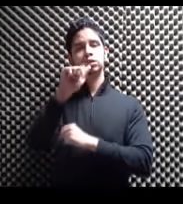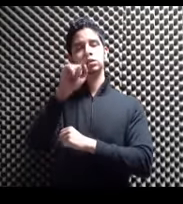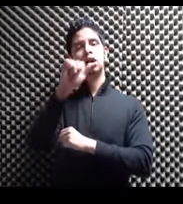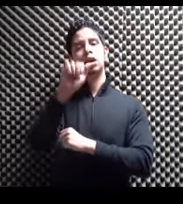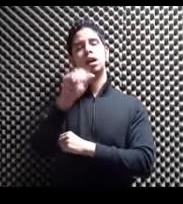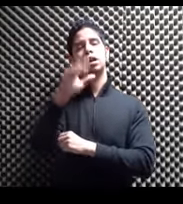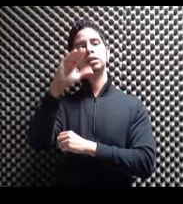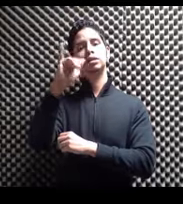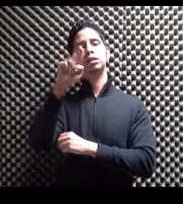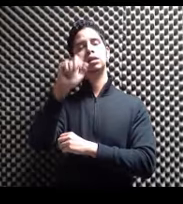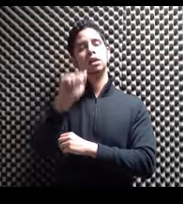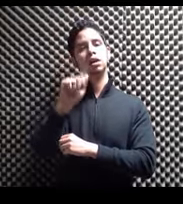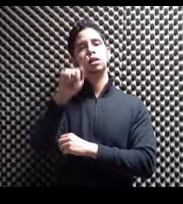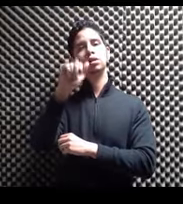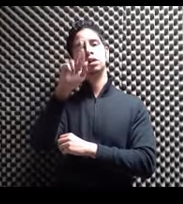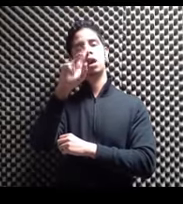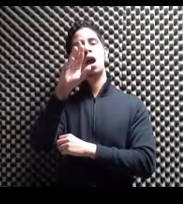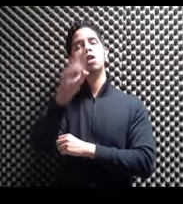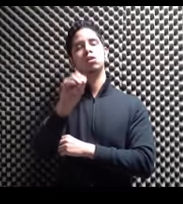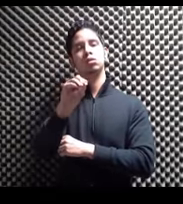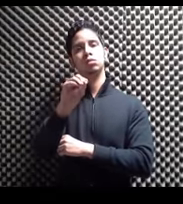hay mucho... Espérate.